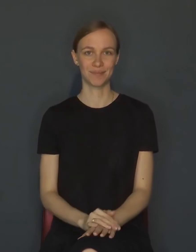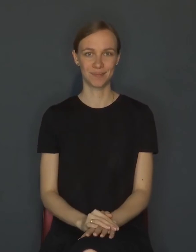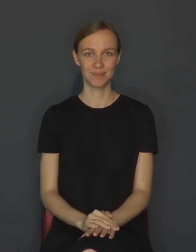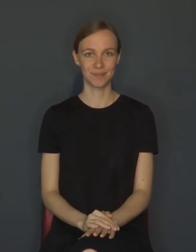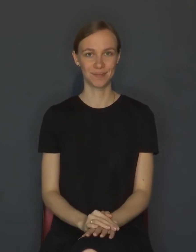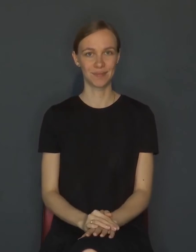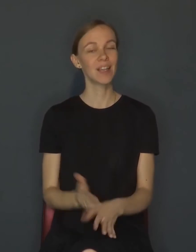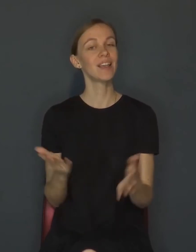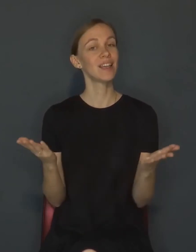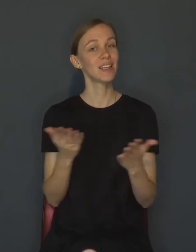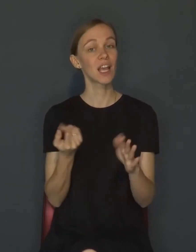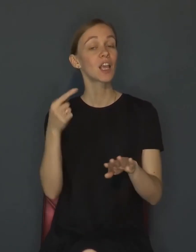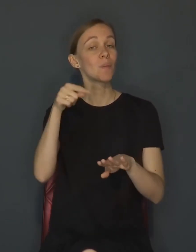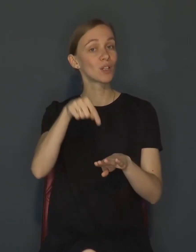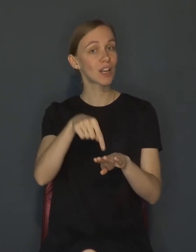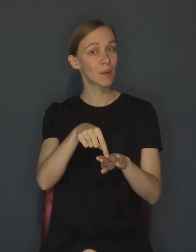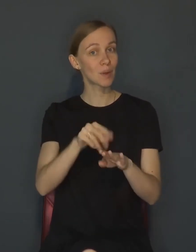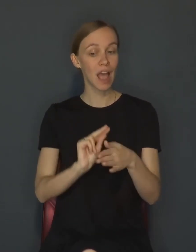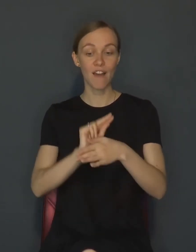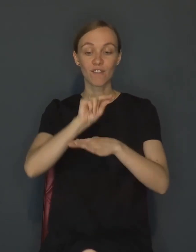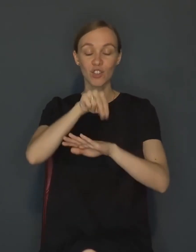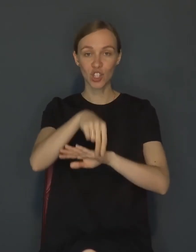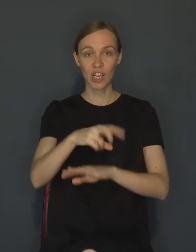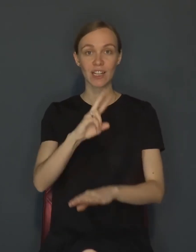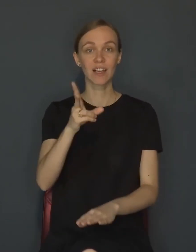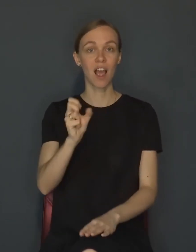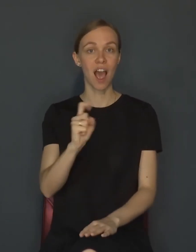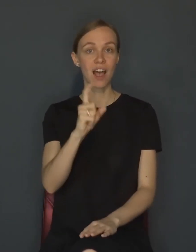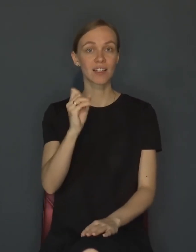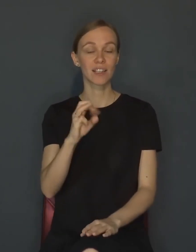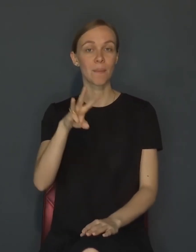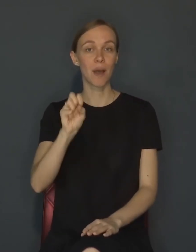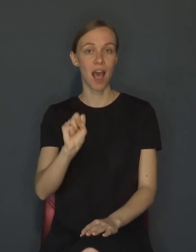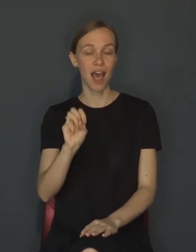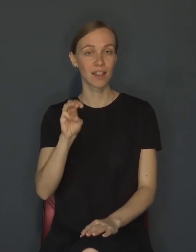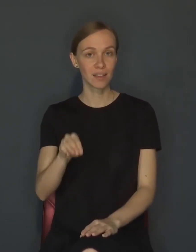який потрапляв через каземат на бойові позиції.